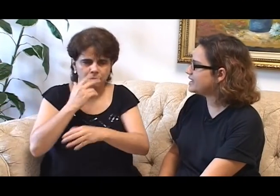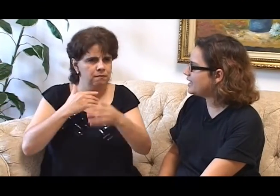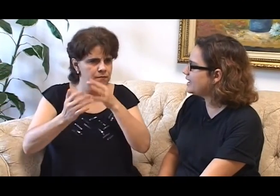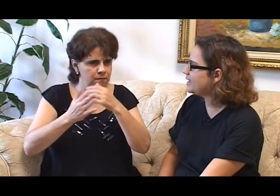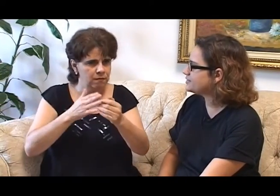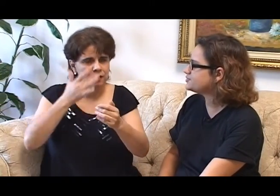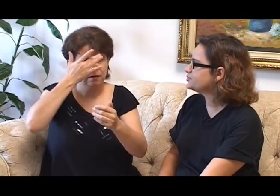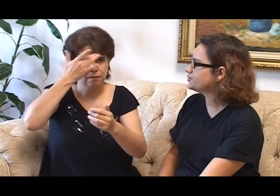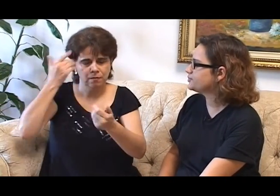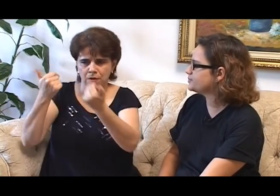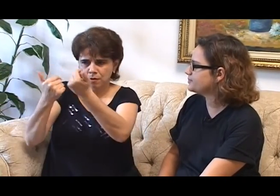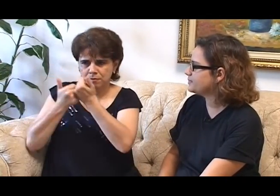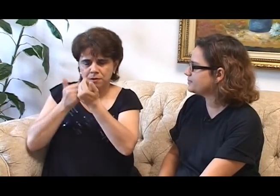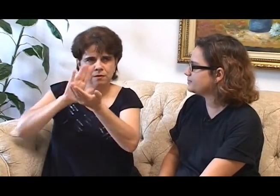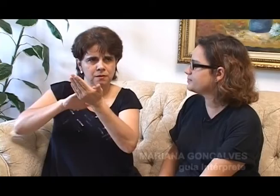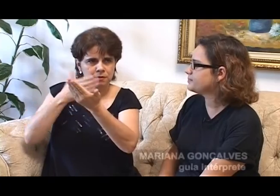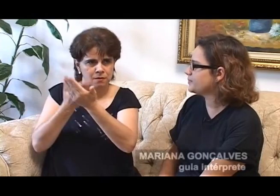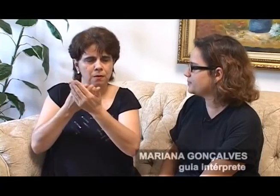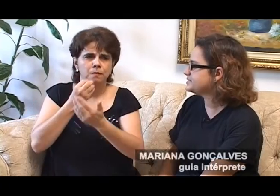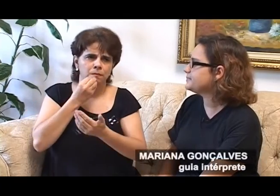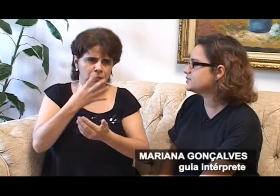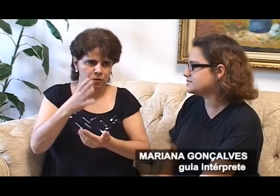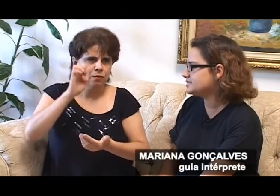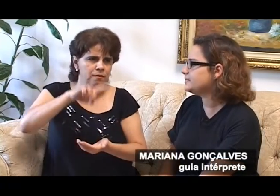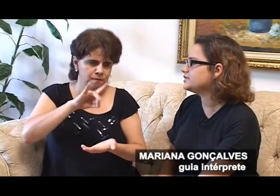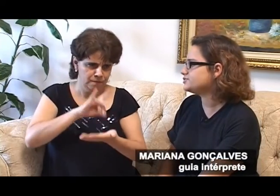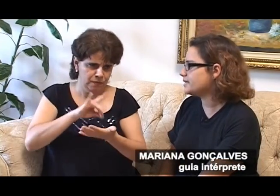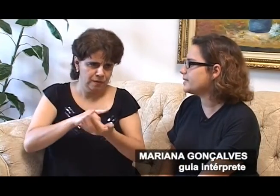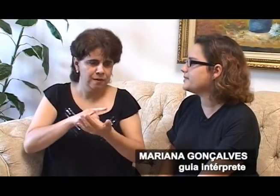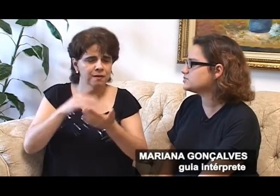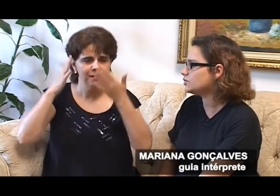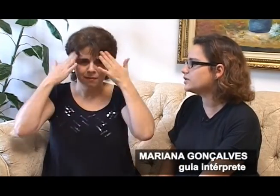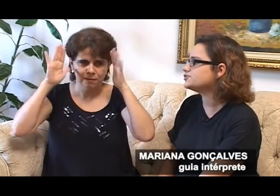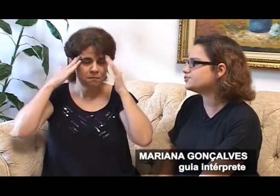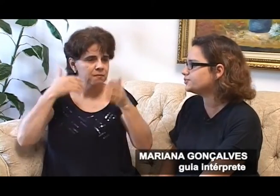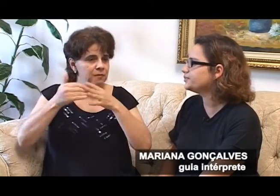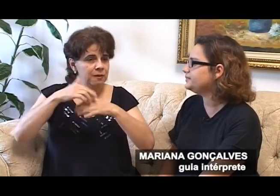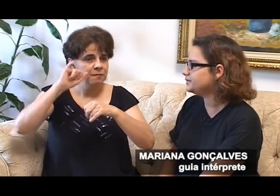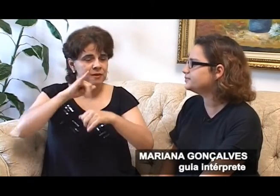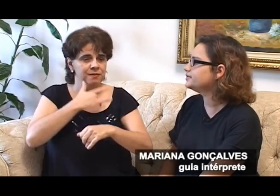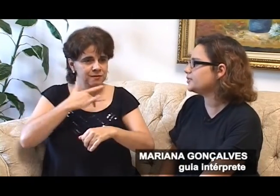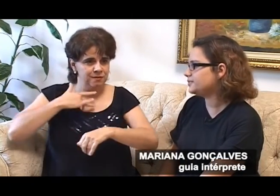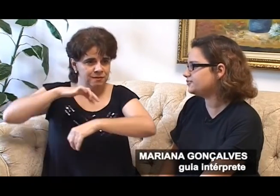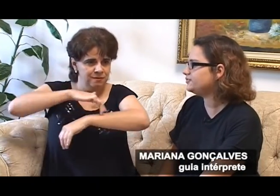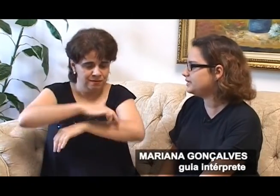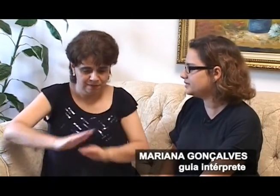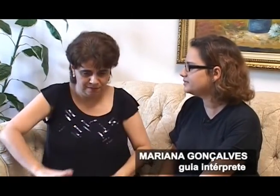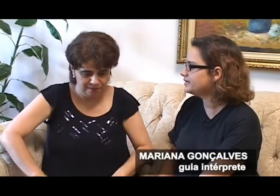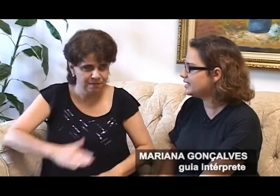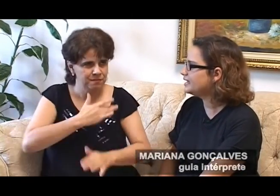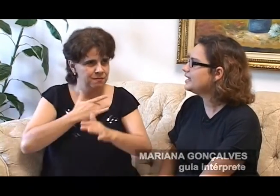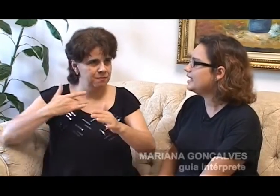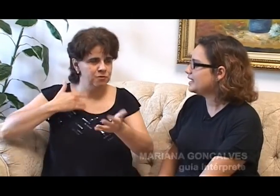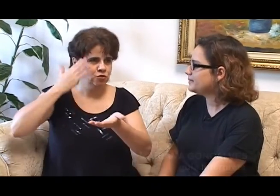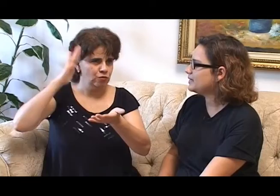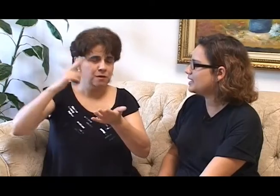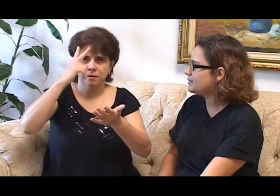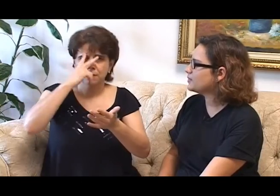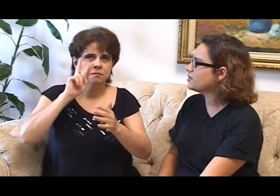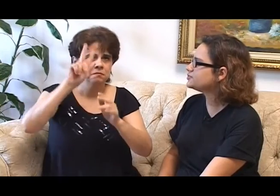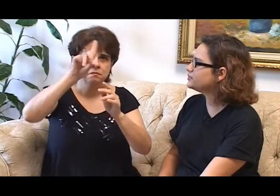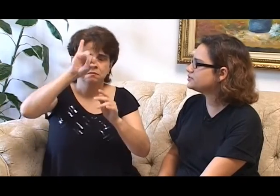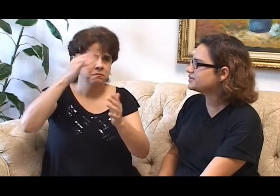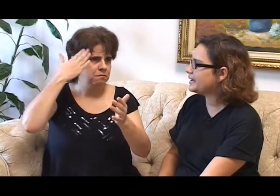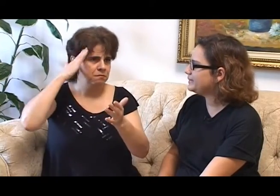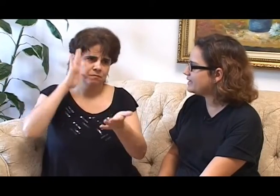de andar junto com... Sempre que tiver uma pessoa junto comigo, eu prefiro, né?